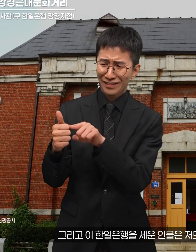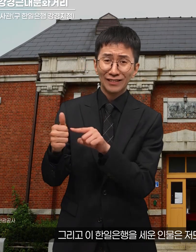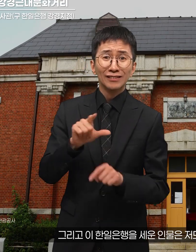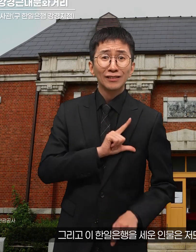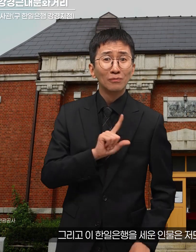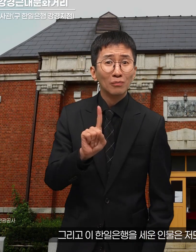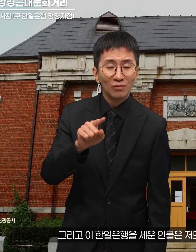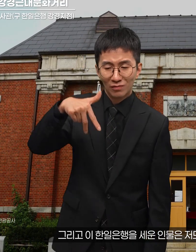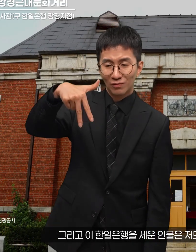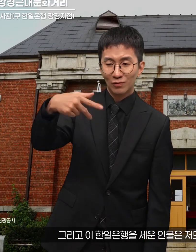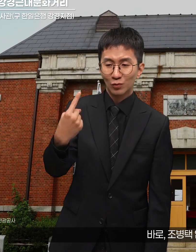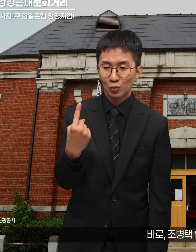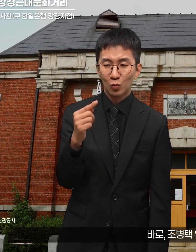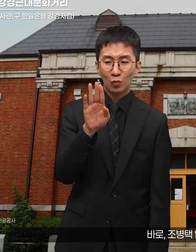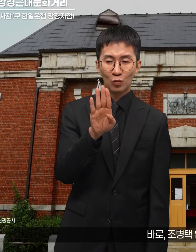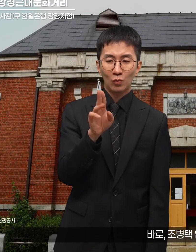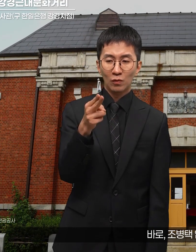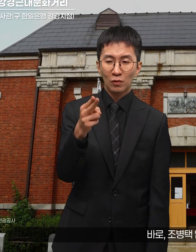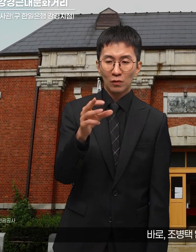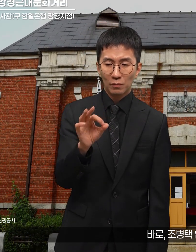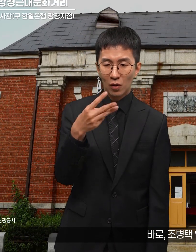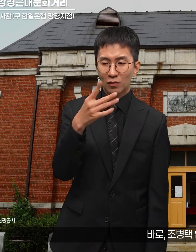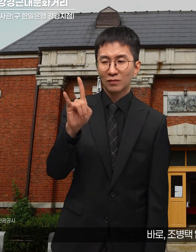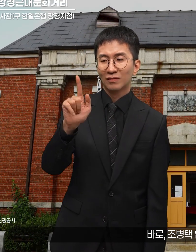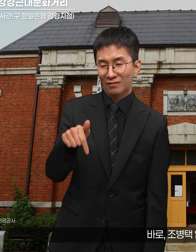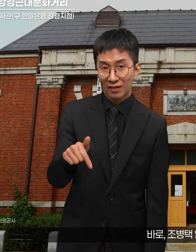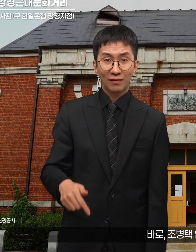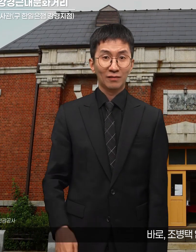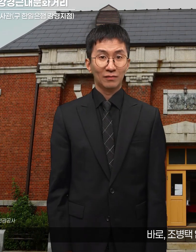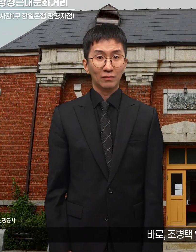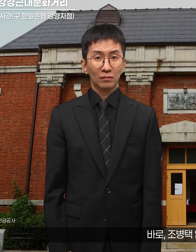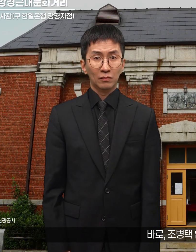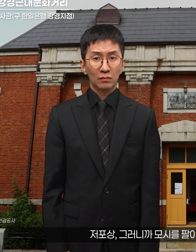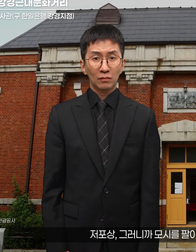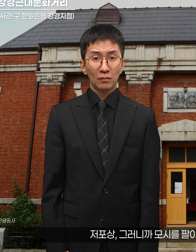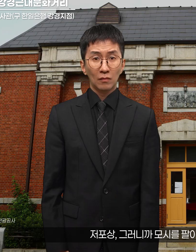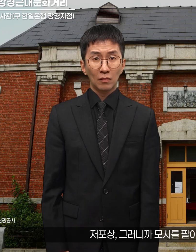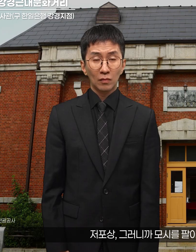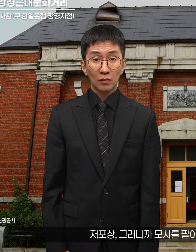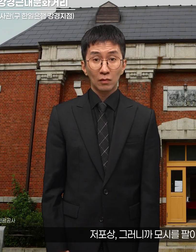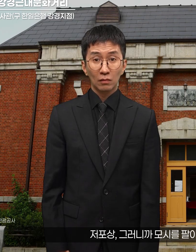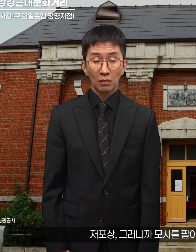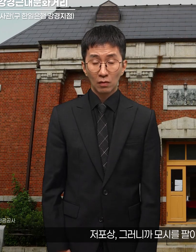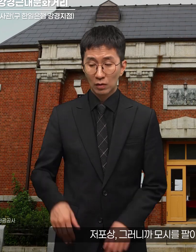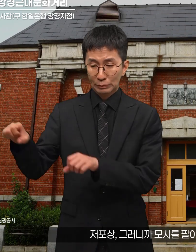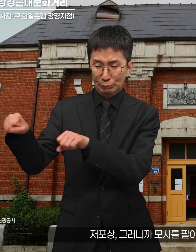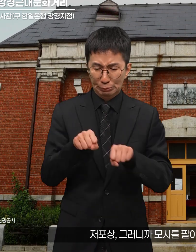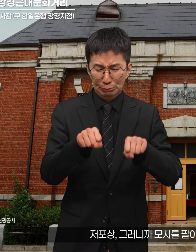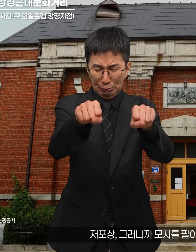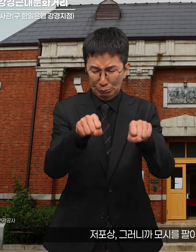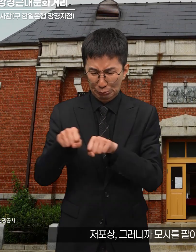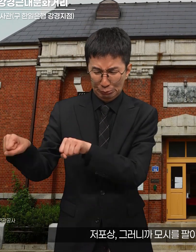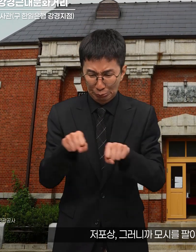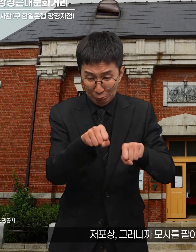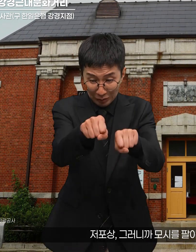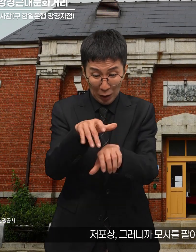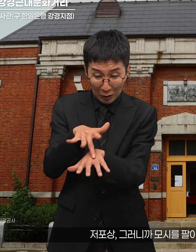사람입니다. 바로 조병택입니다. 저포상, 그러니까 모시를 팔아서